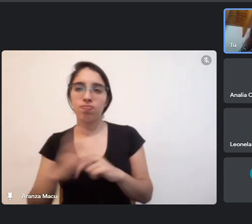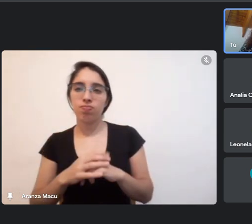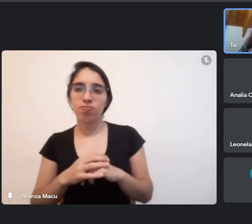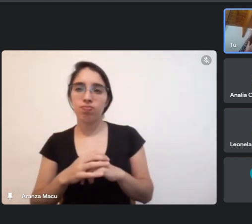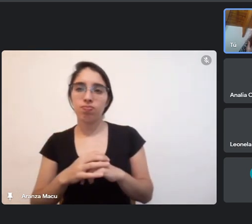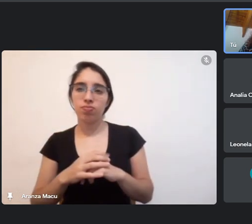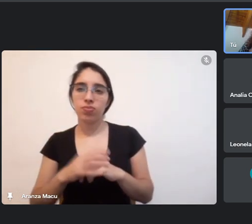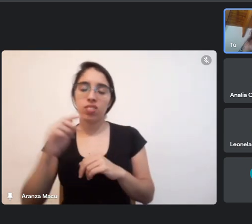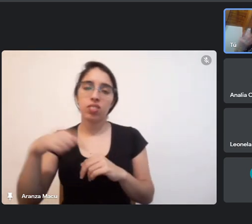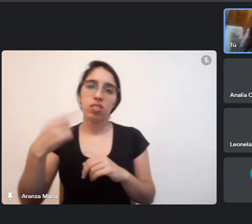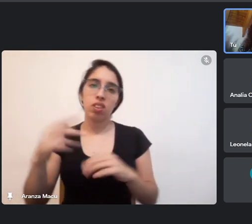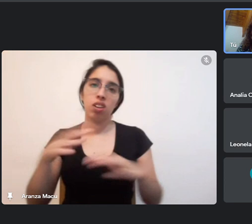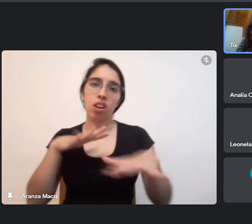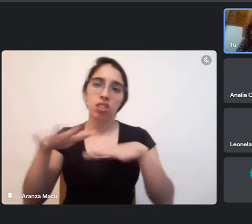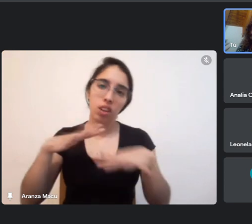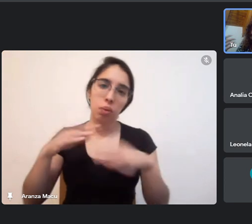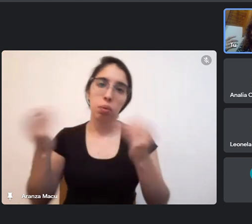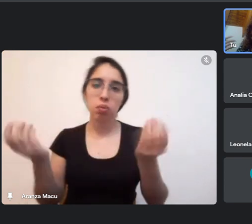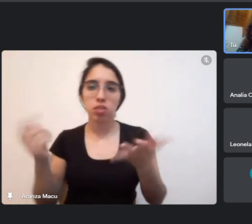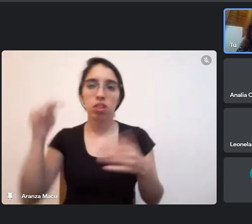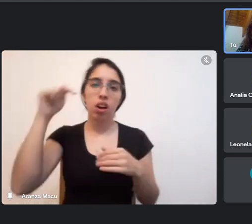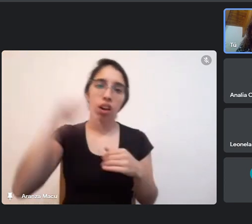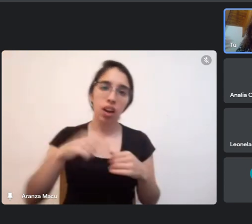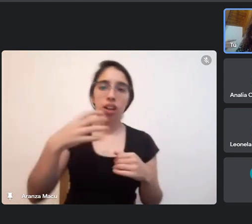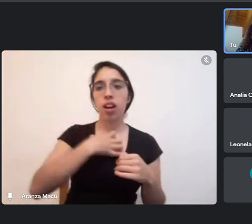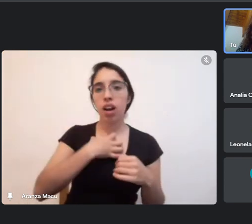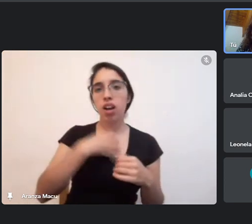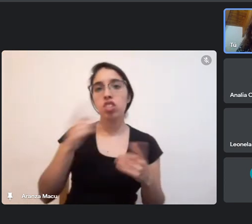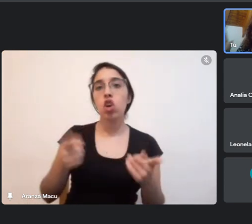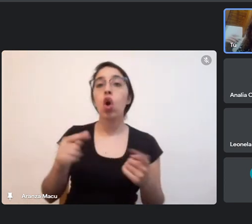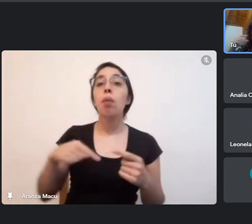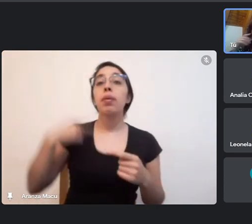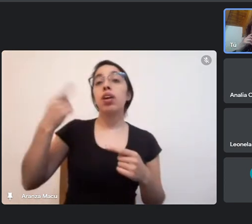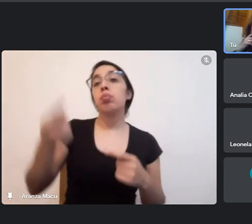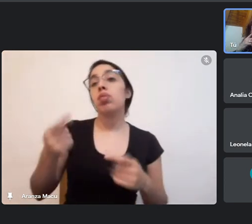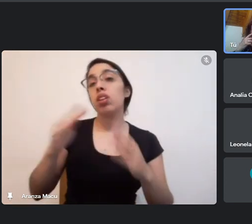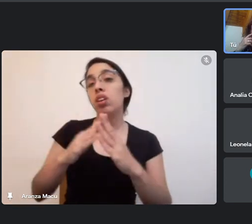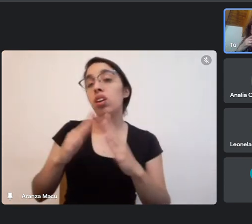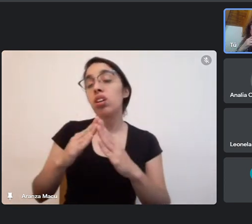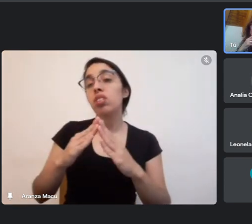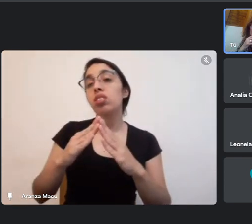si no, las van a hacer de tarea y tienen ahí las respuestas.